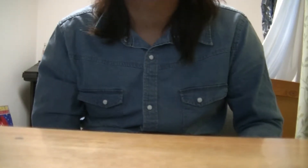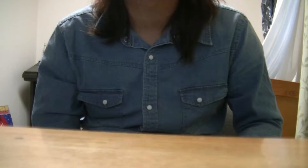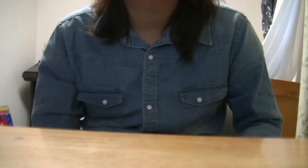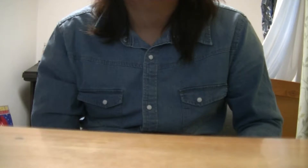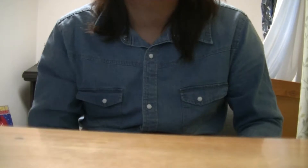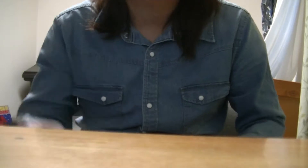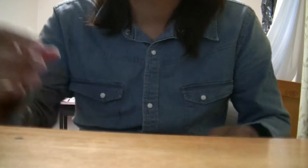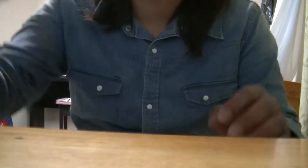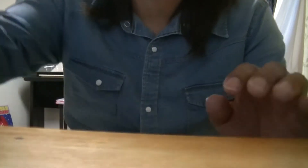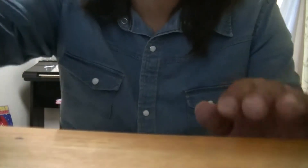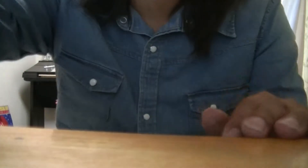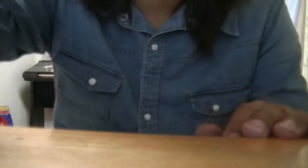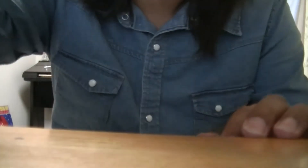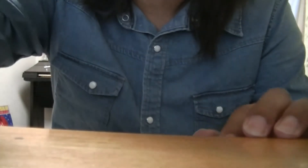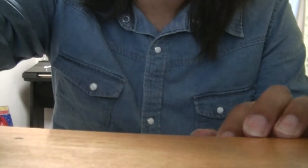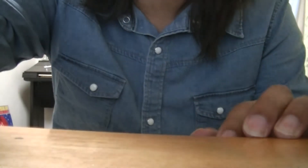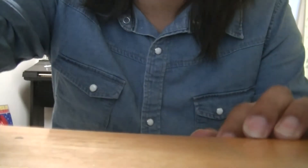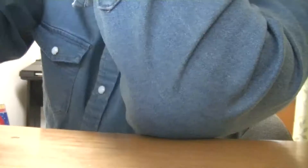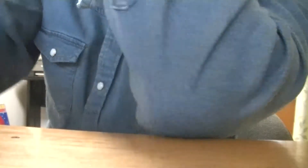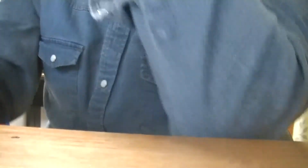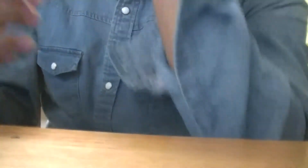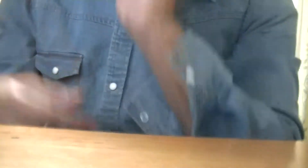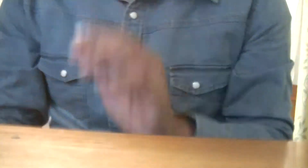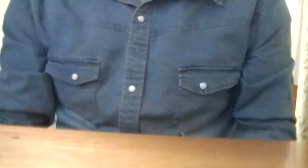部下は全部店長の